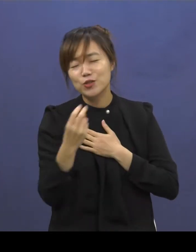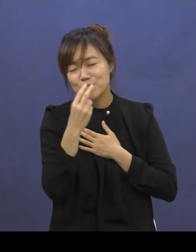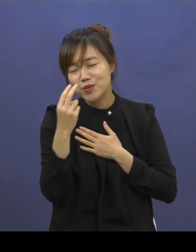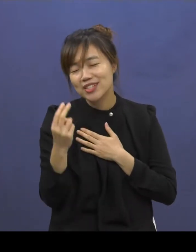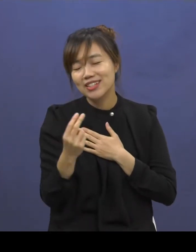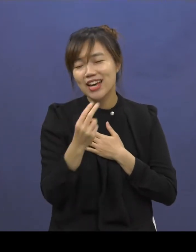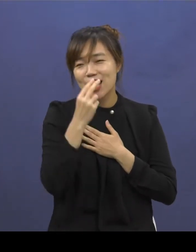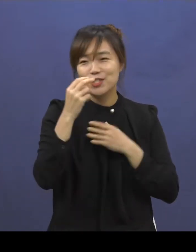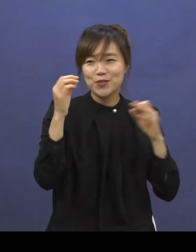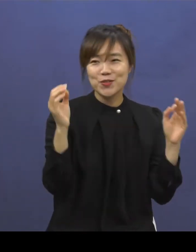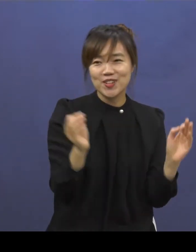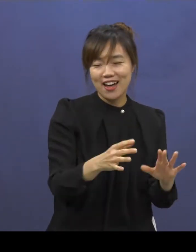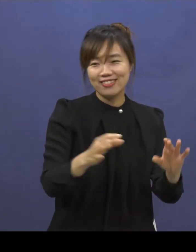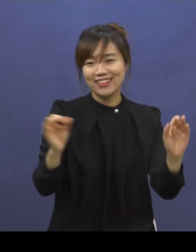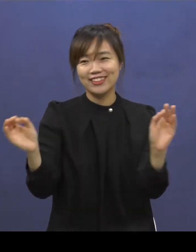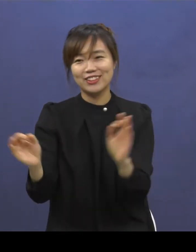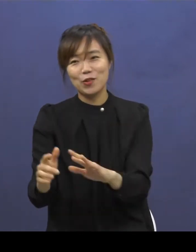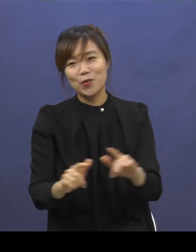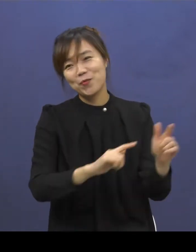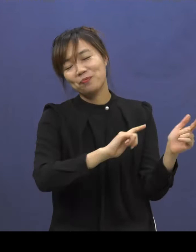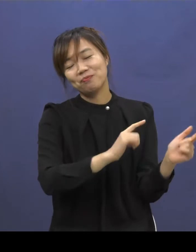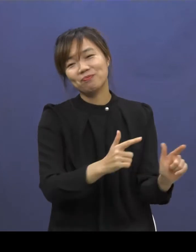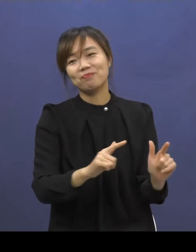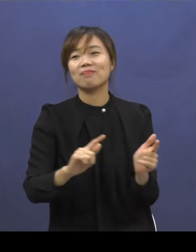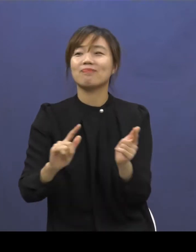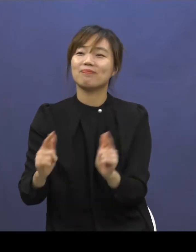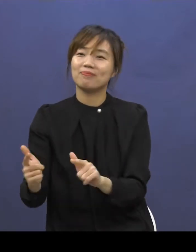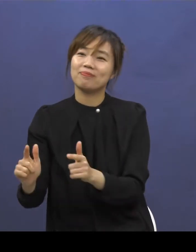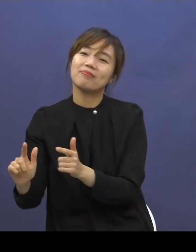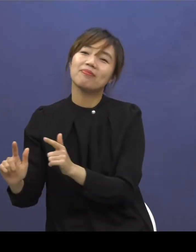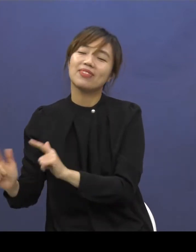숨쉬는 순간들도